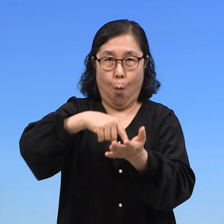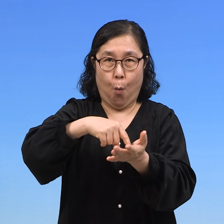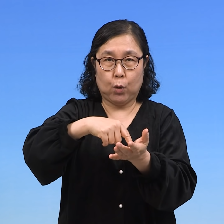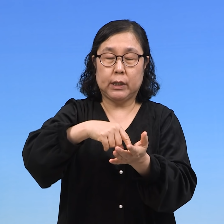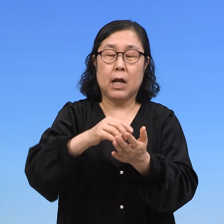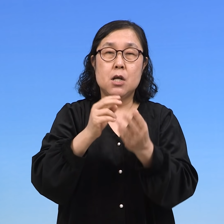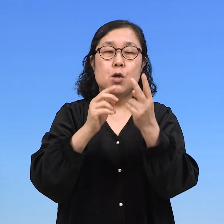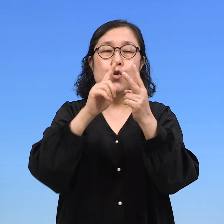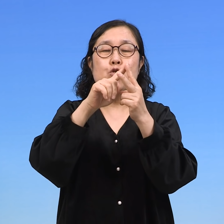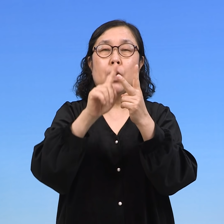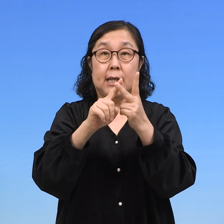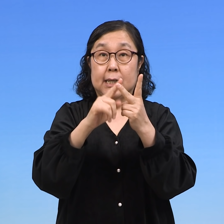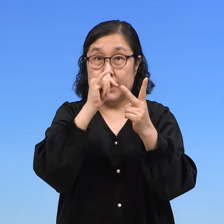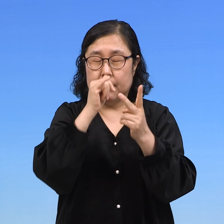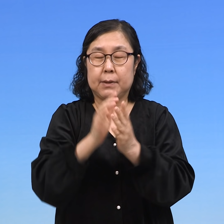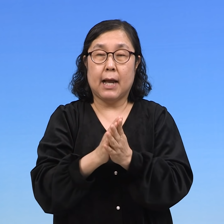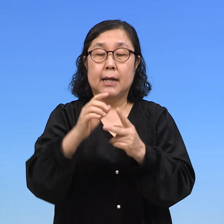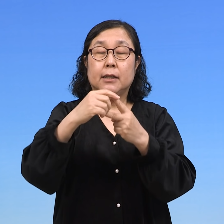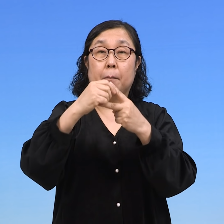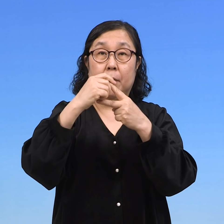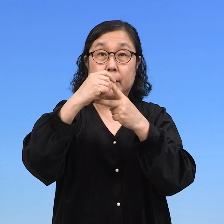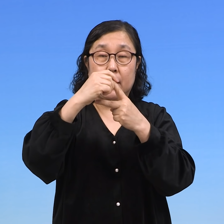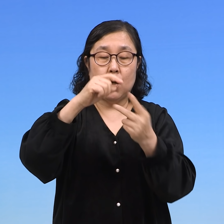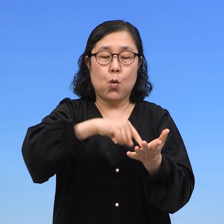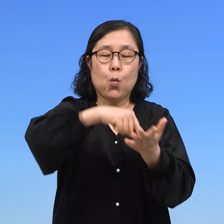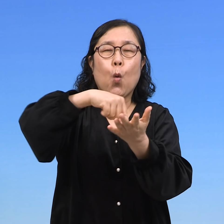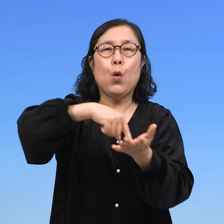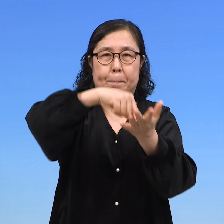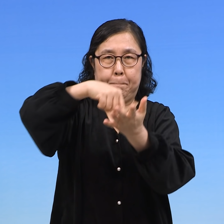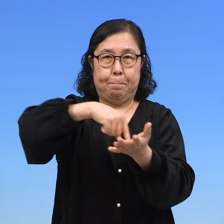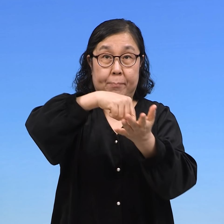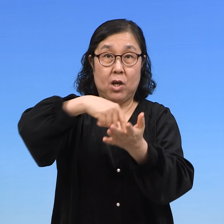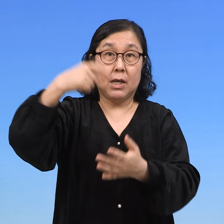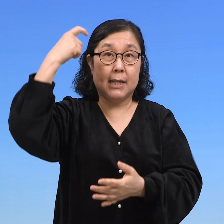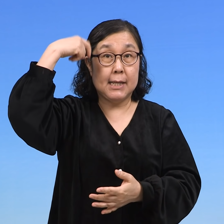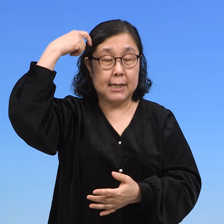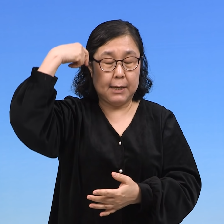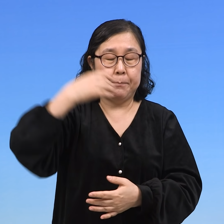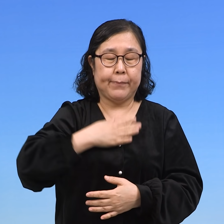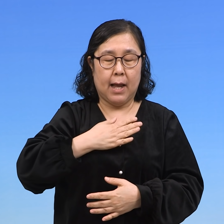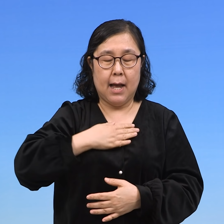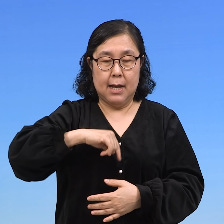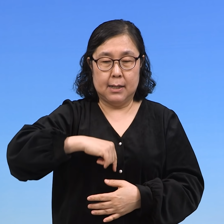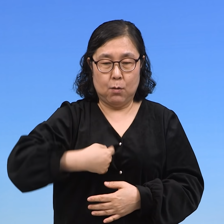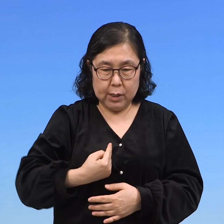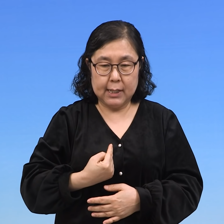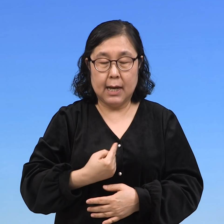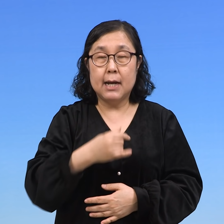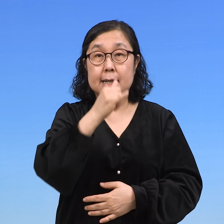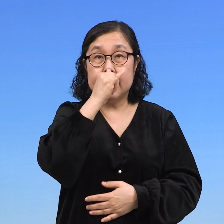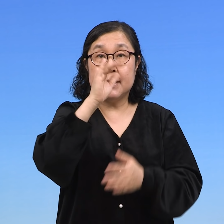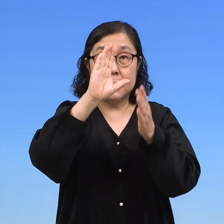종류라고 생각을 합니다 하나는 고립감 진짜 혼자 있을 때 이건 제가